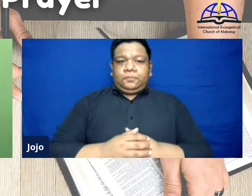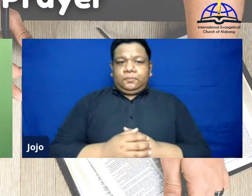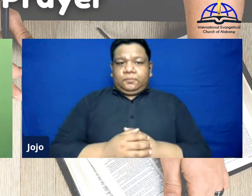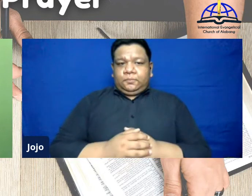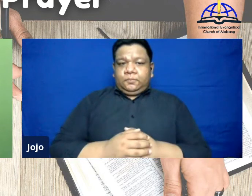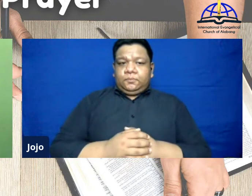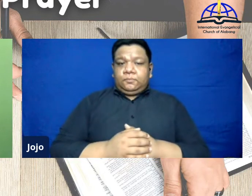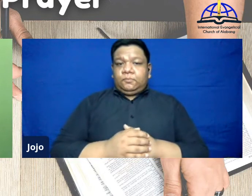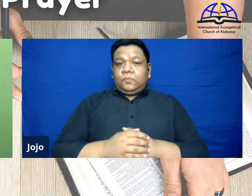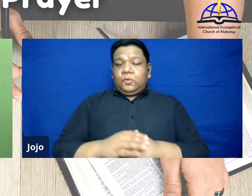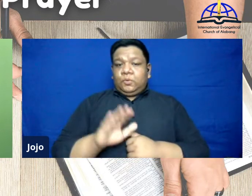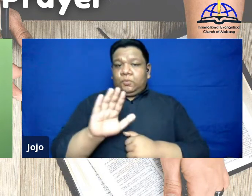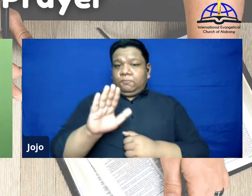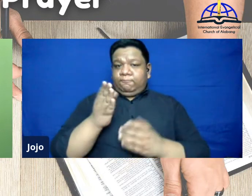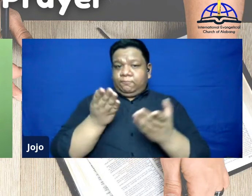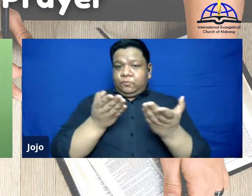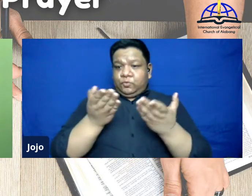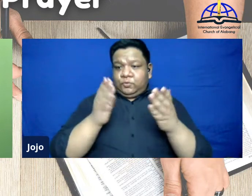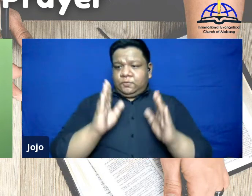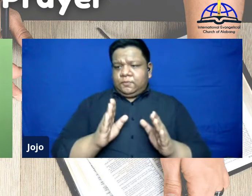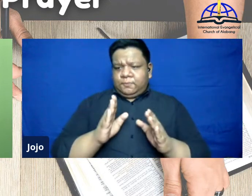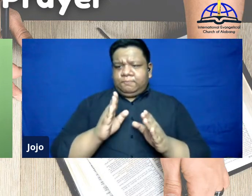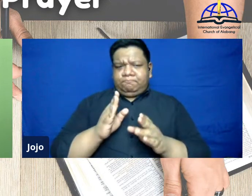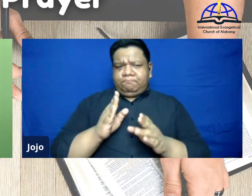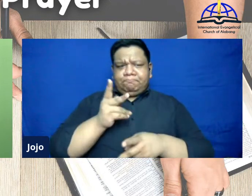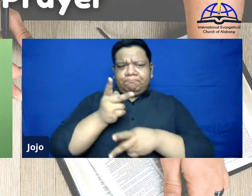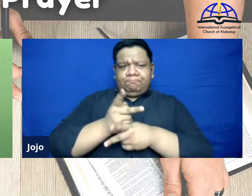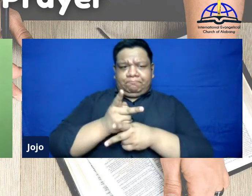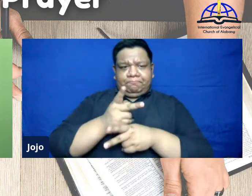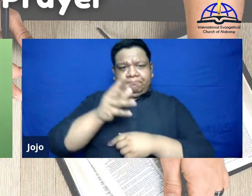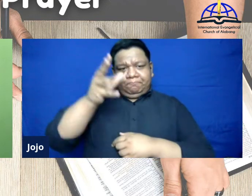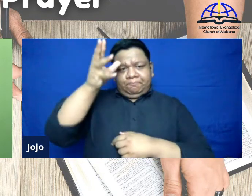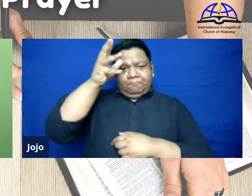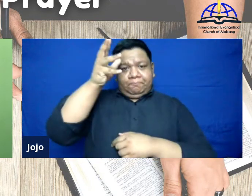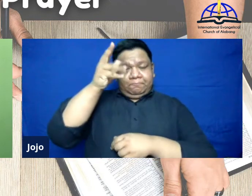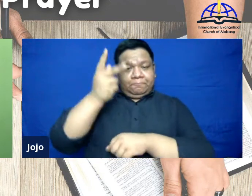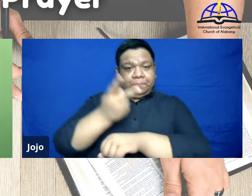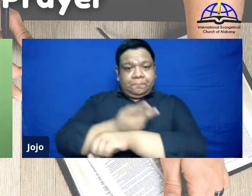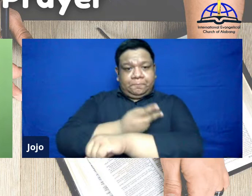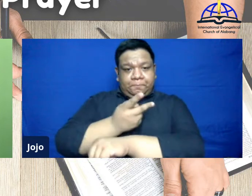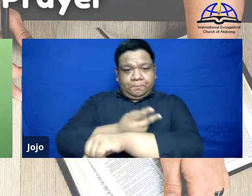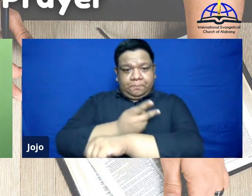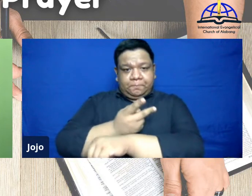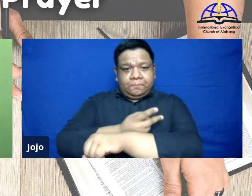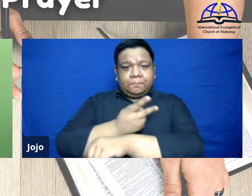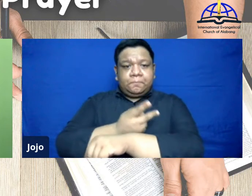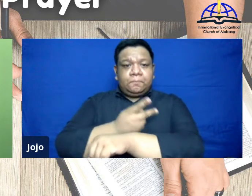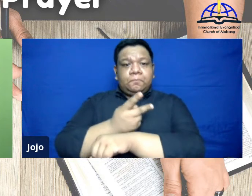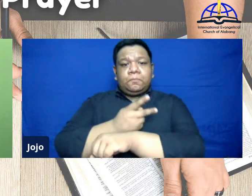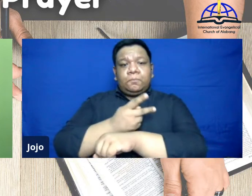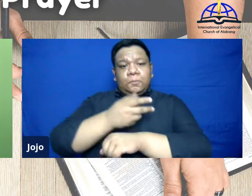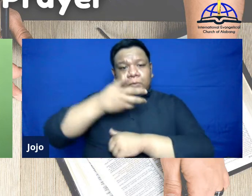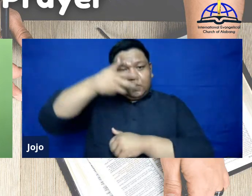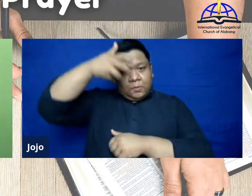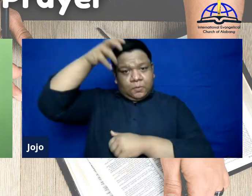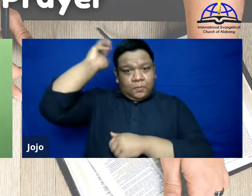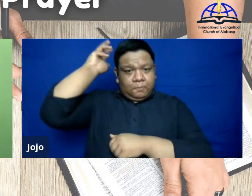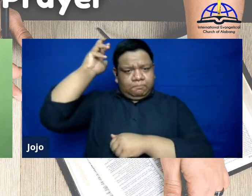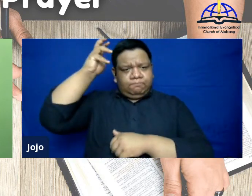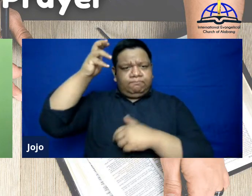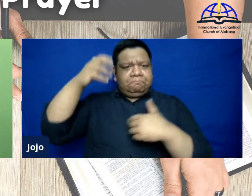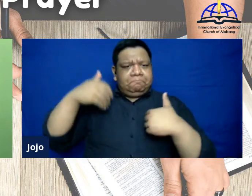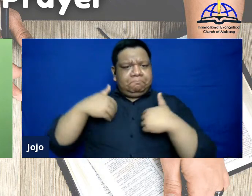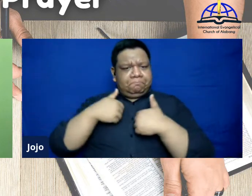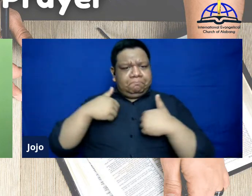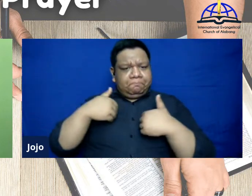your servant used to keep his father's sheep. And when a lion or a bear came and took a lamb out